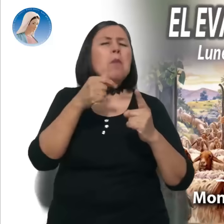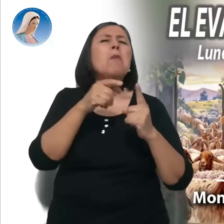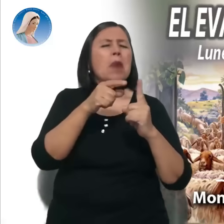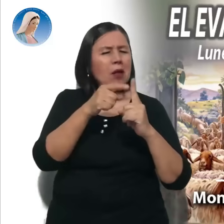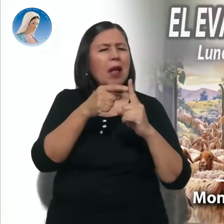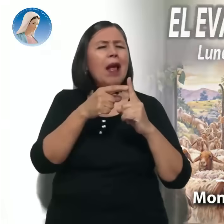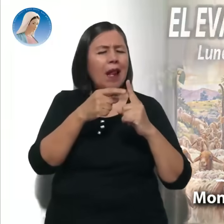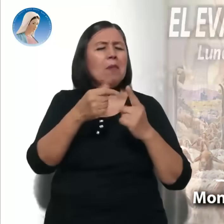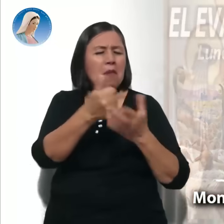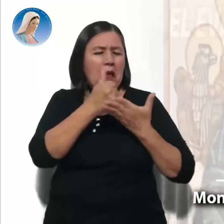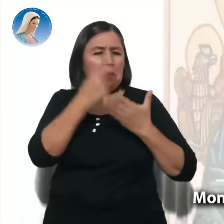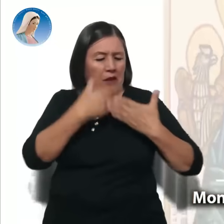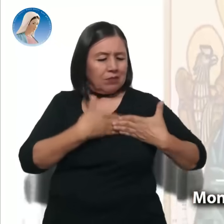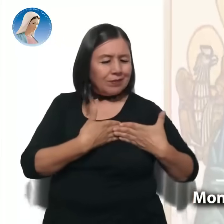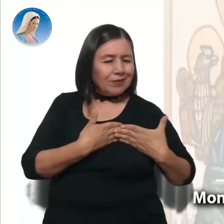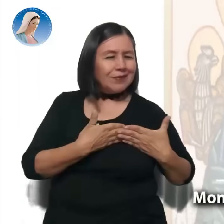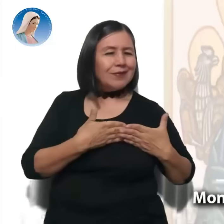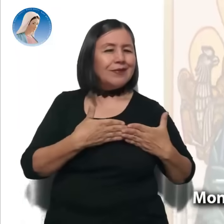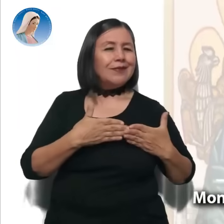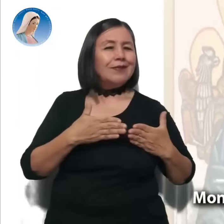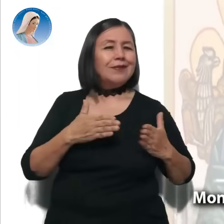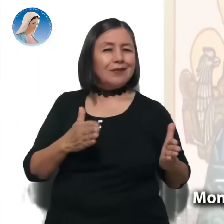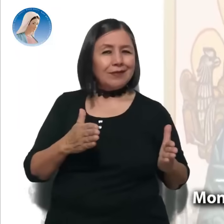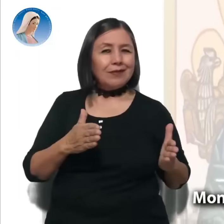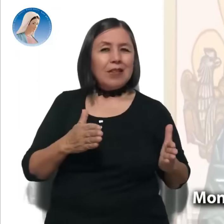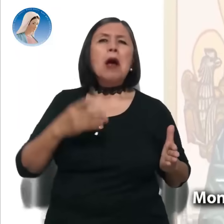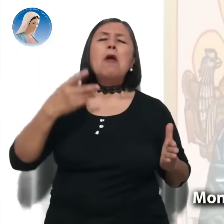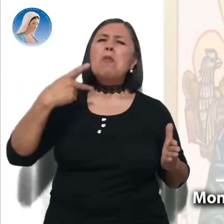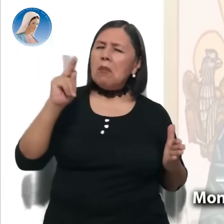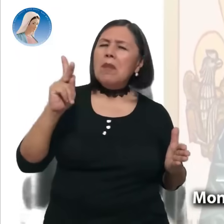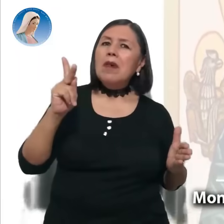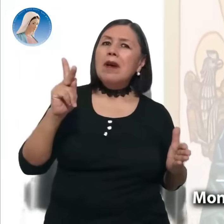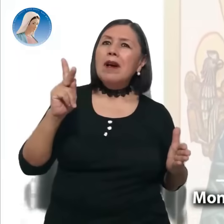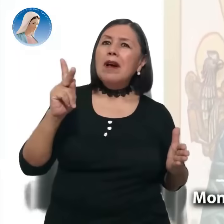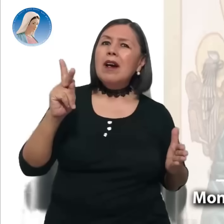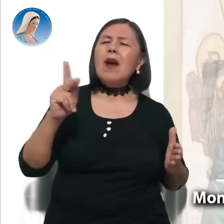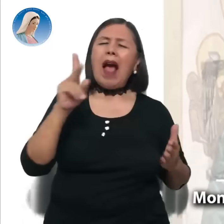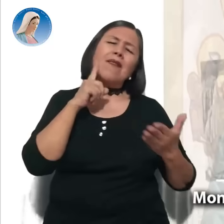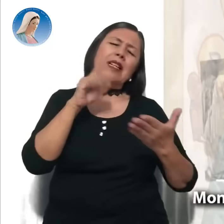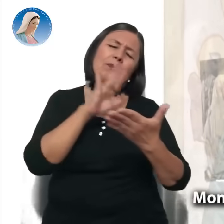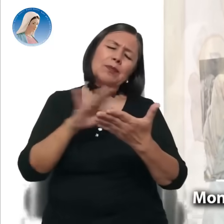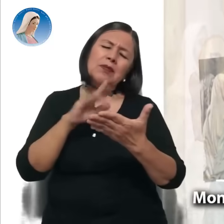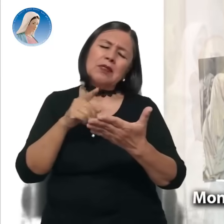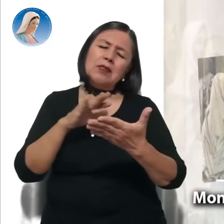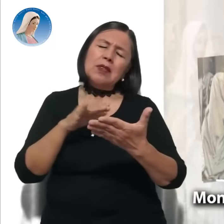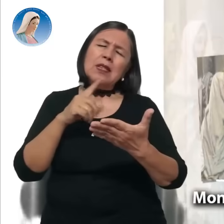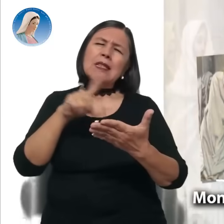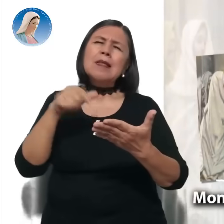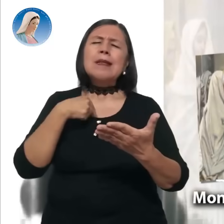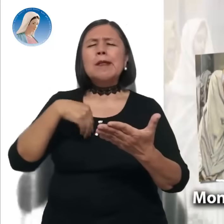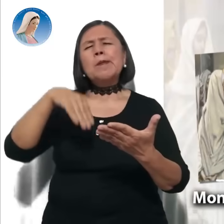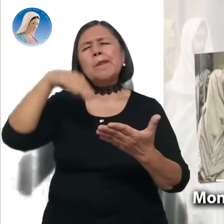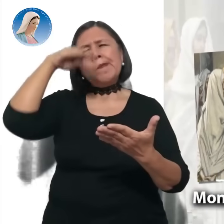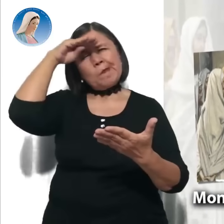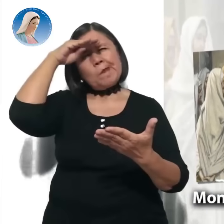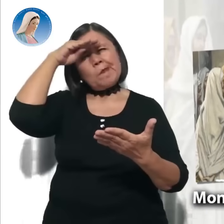puertas abiertas de mi corazón. Pero inmediatamente, al continuar el texto, me quedé pensando